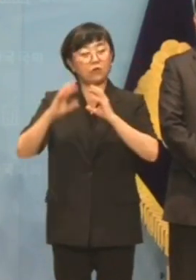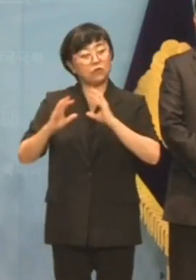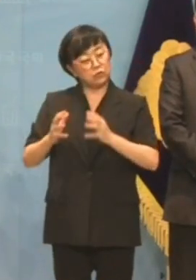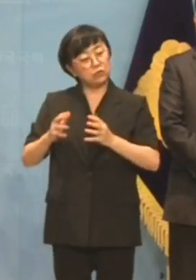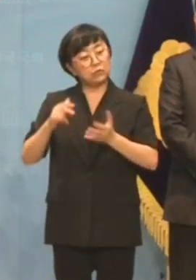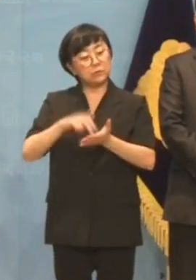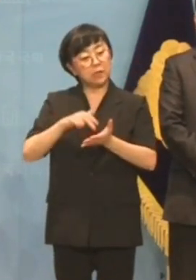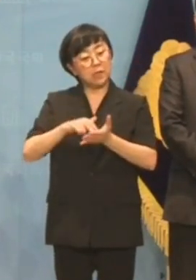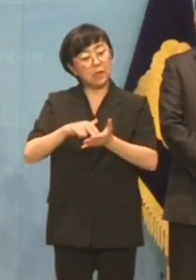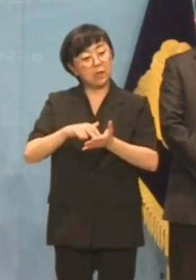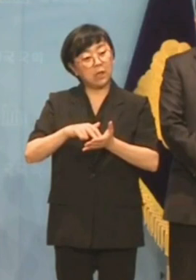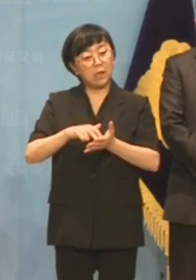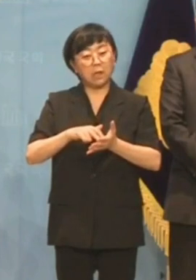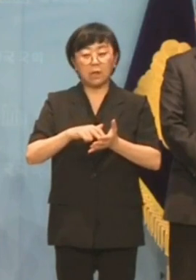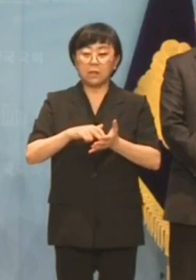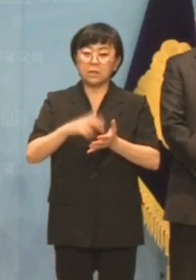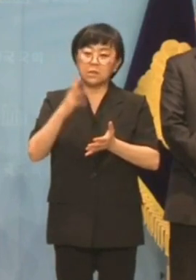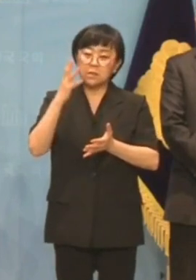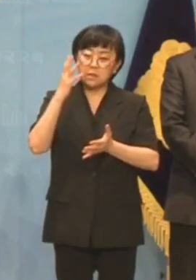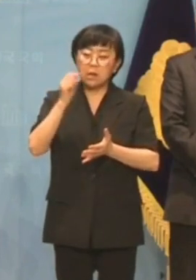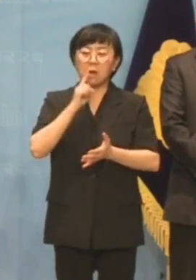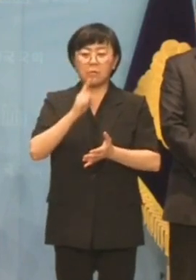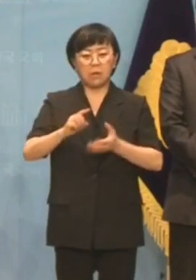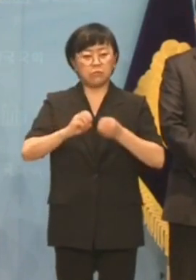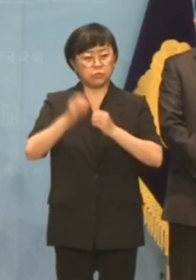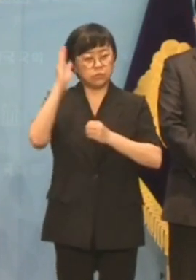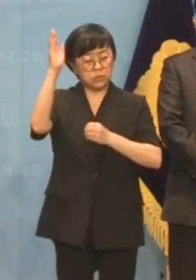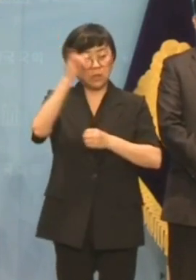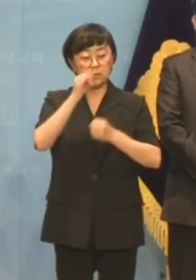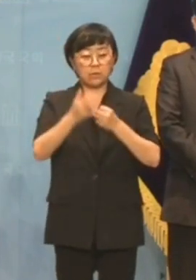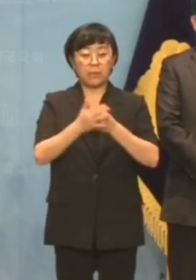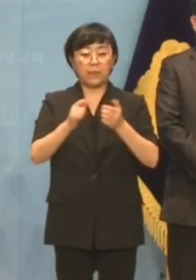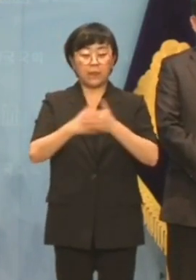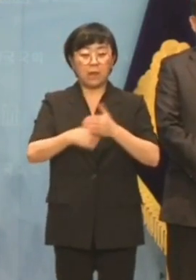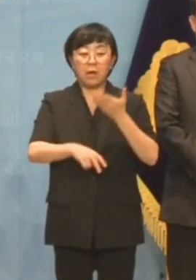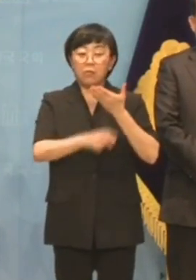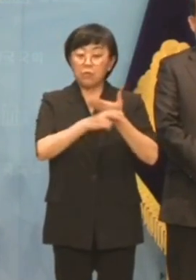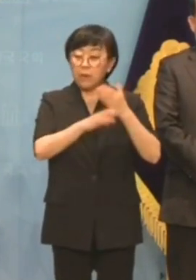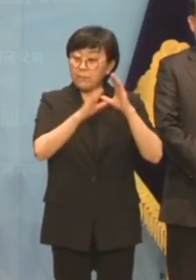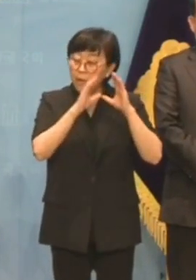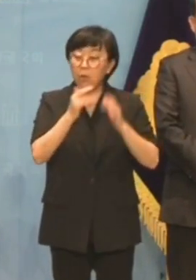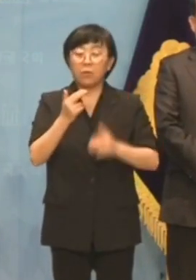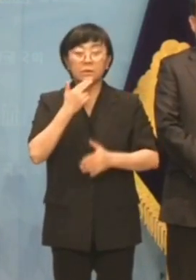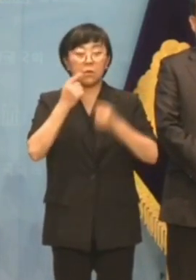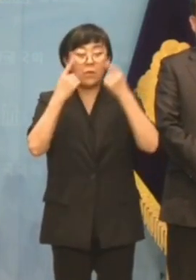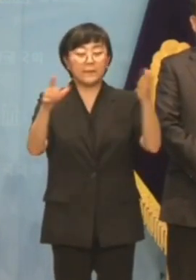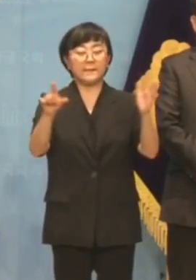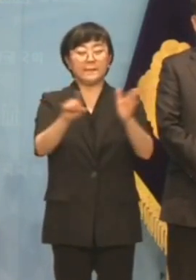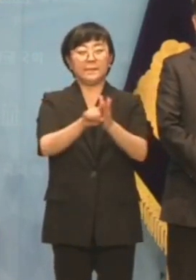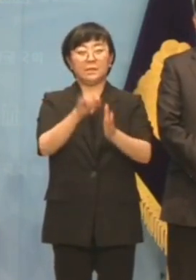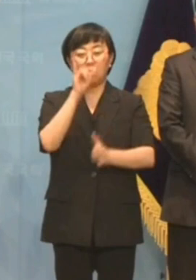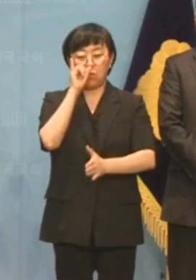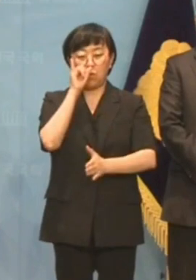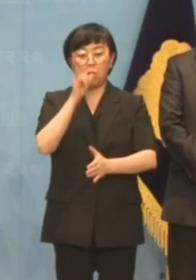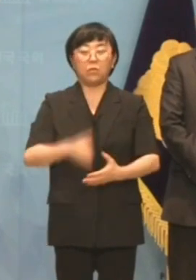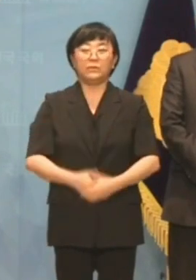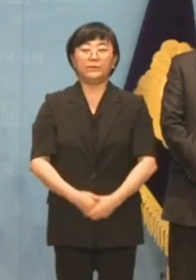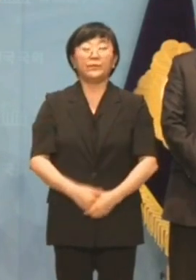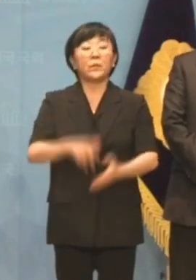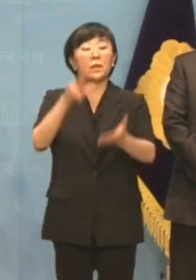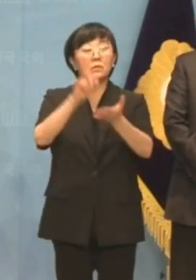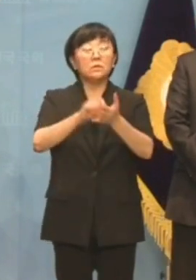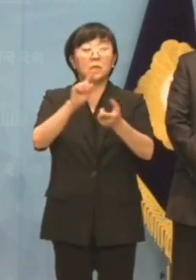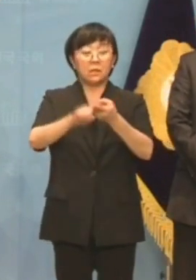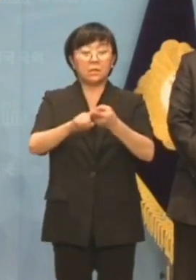대한민국은 섣부른 말들 먼저 내뱉고 있습니다. 도감청이 없었다라고 확신하는 듯한 메시지가 나오고 있습니다. 그